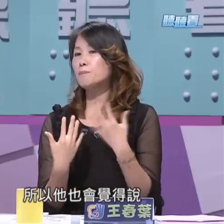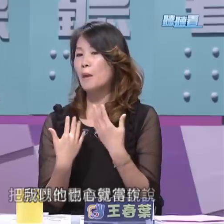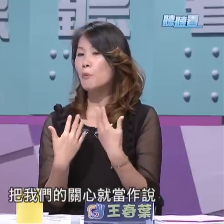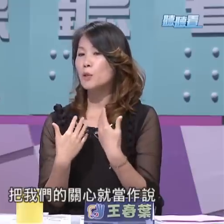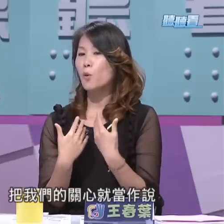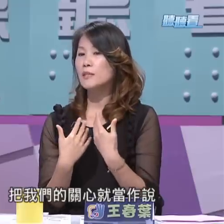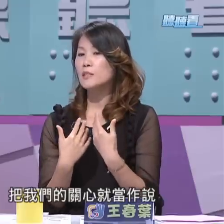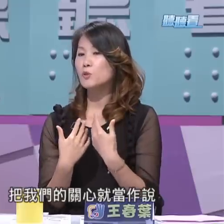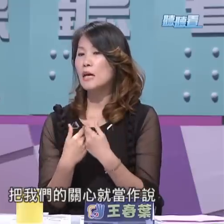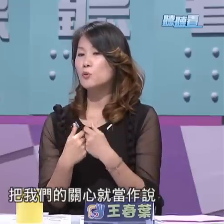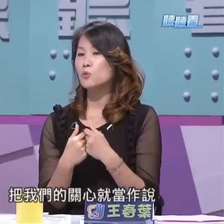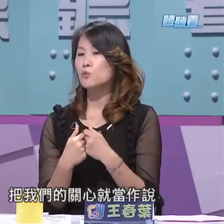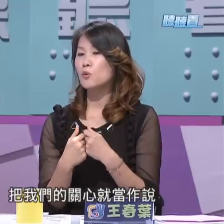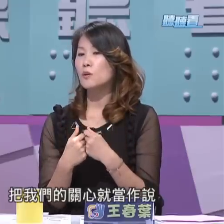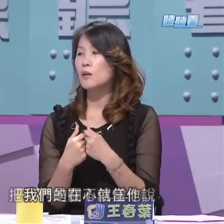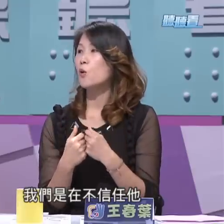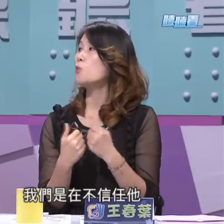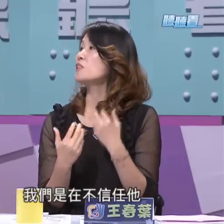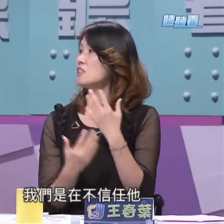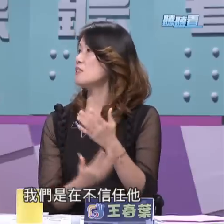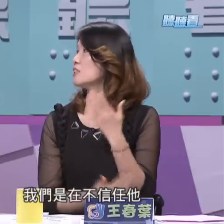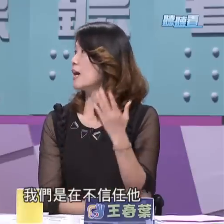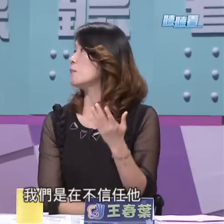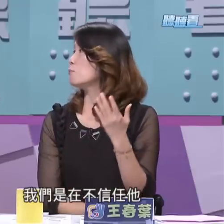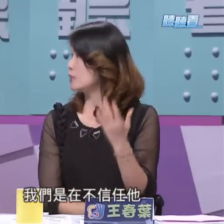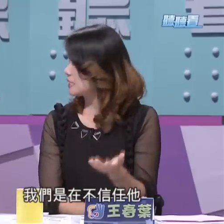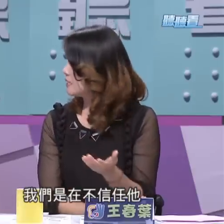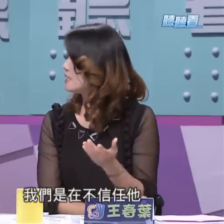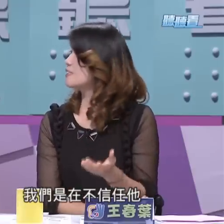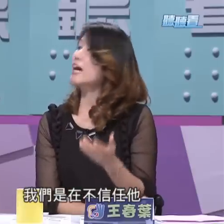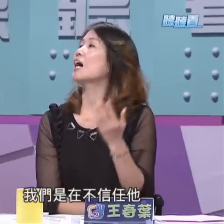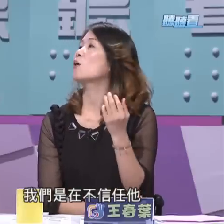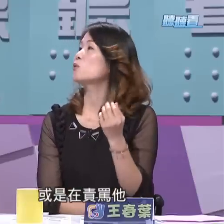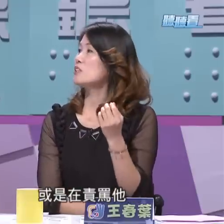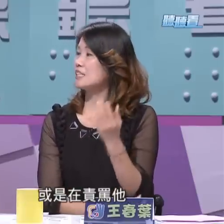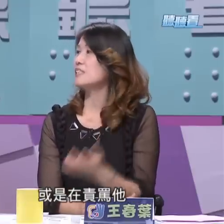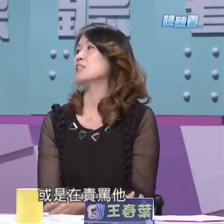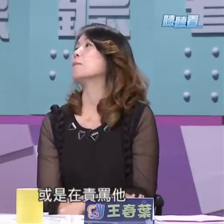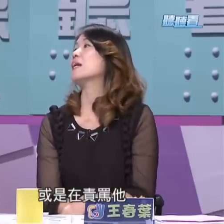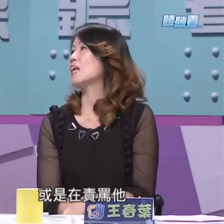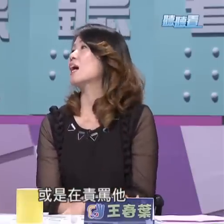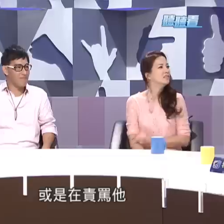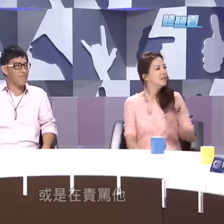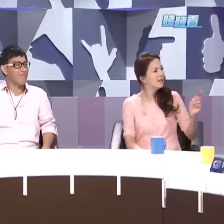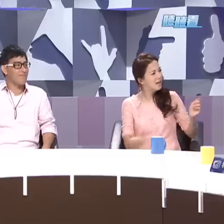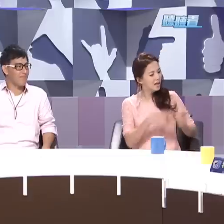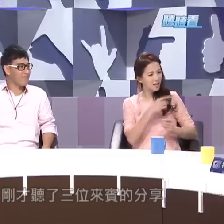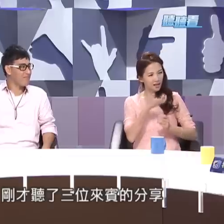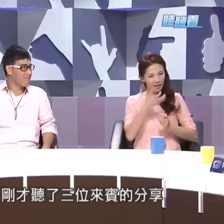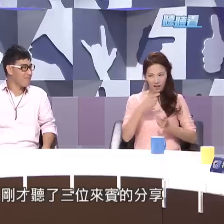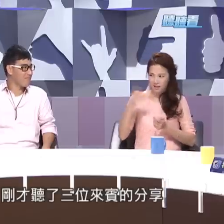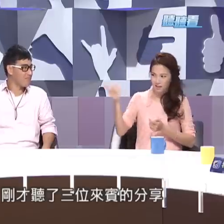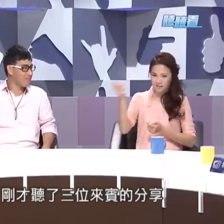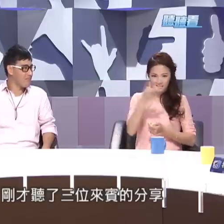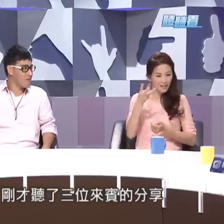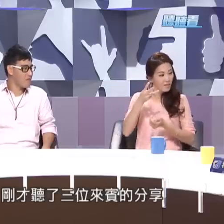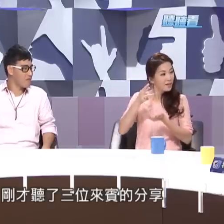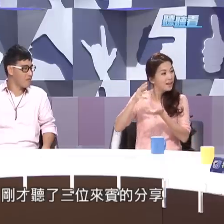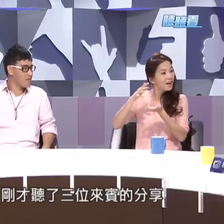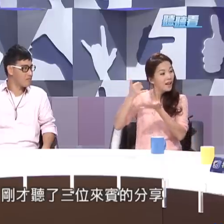把我们的关心就当作说我们是在不信任他或是在责骂他。 刚才听了三位来宾的分